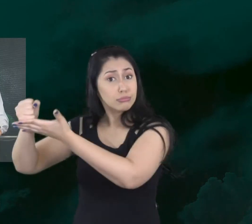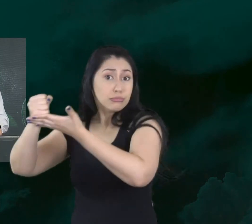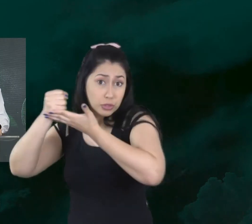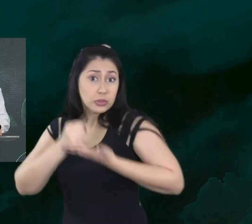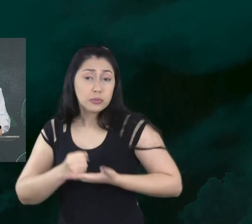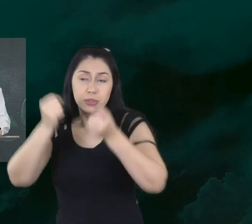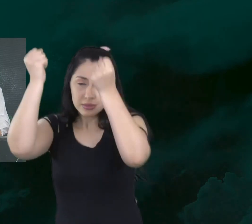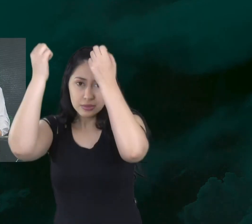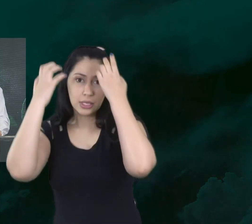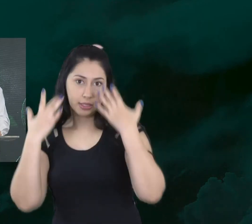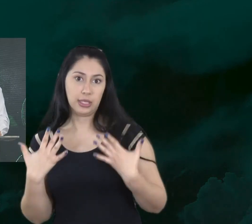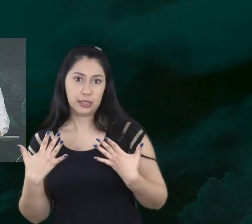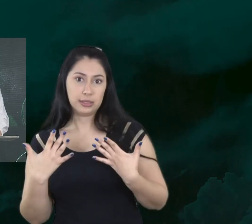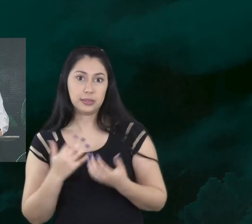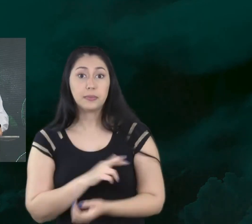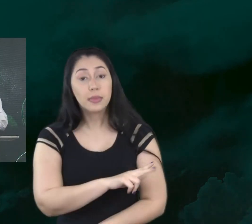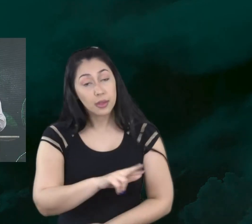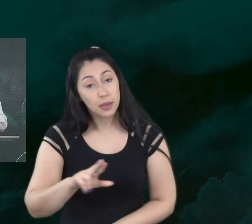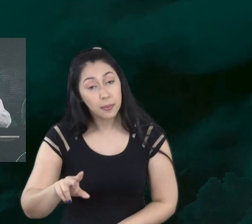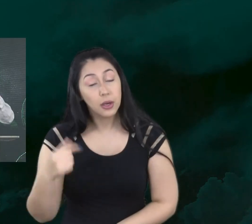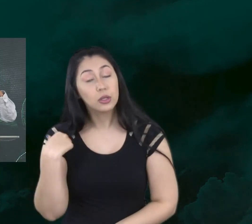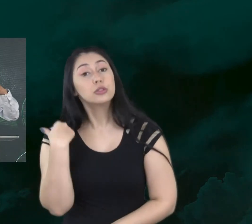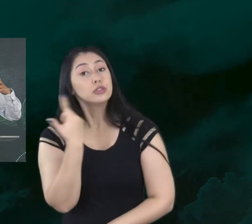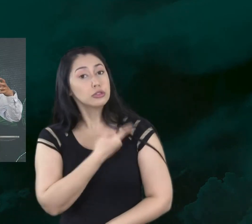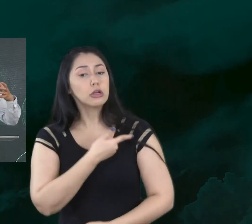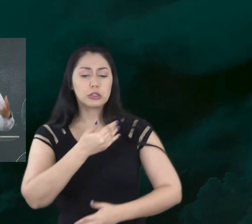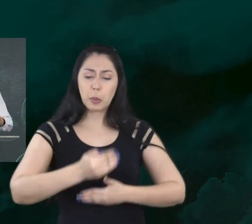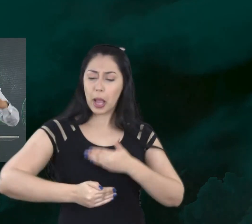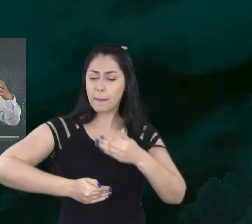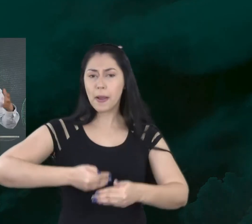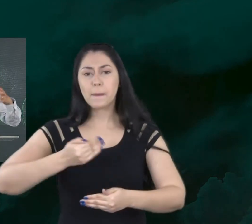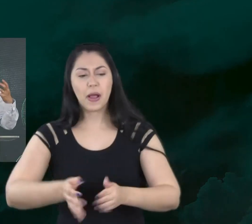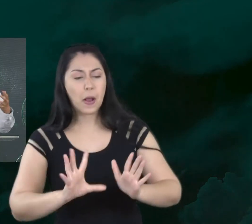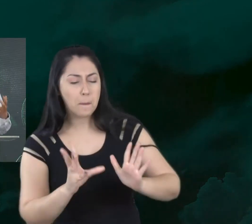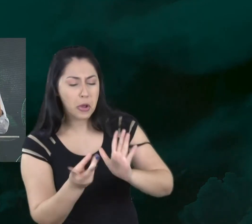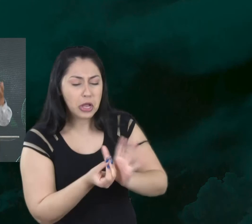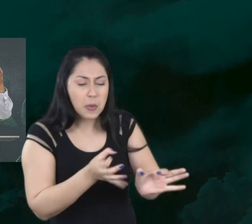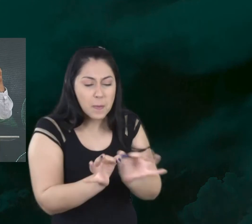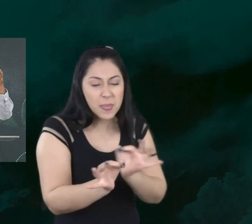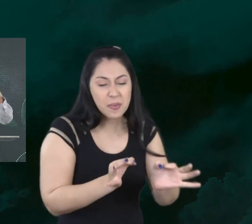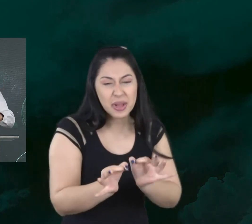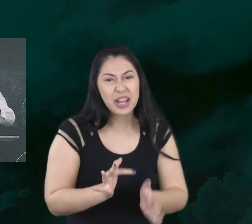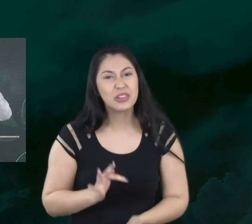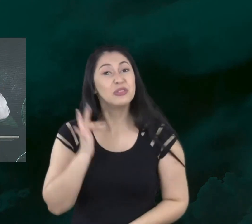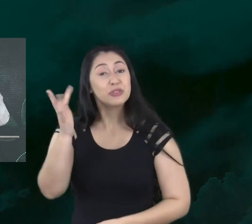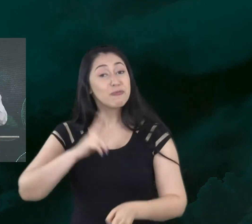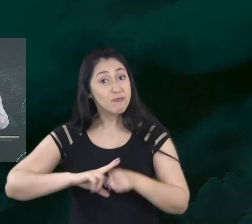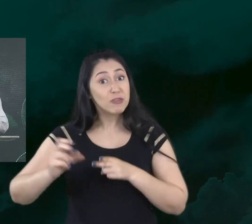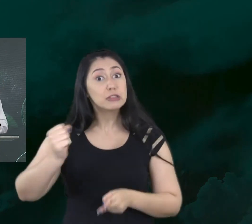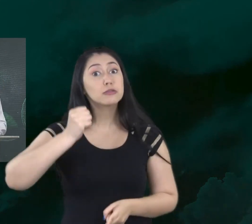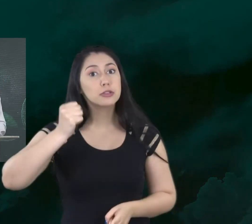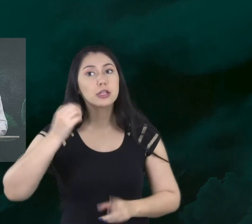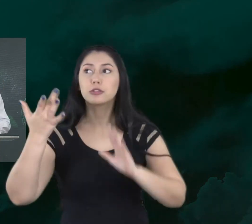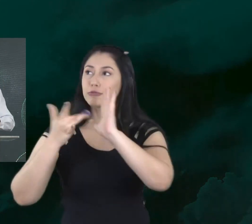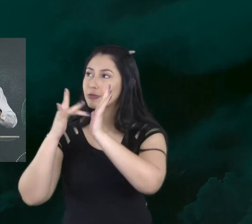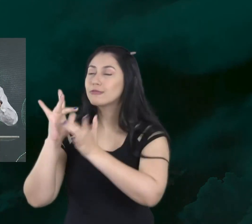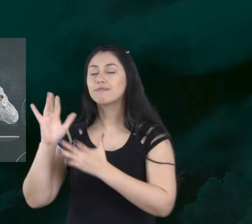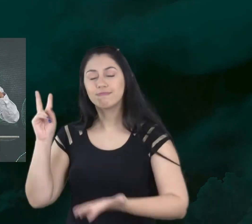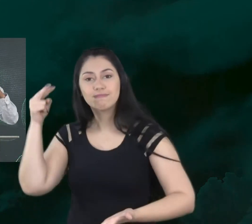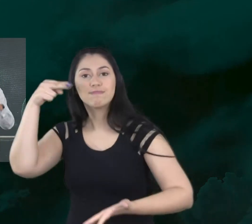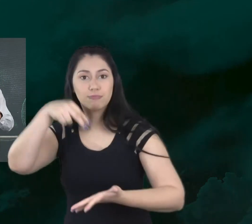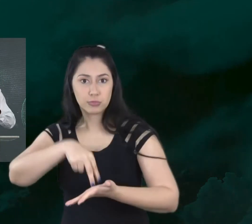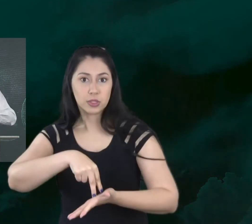graça. Queridos irmãos, assim nós vamos preparar uma igreja vencedora para trazer o Senhor de volta. O